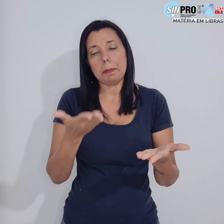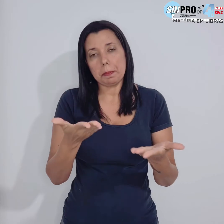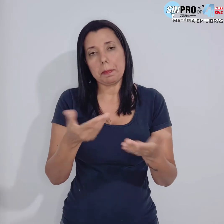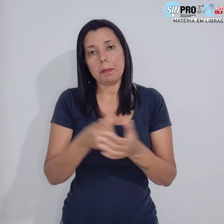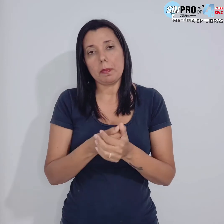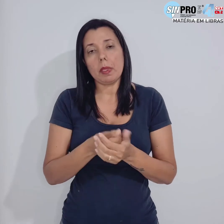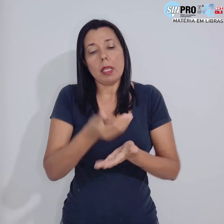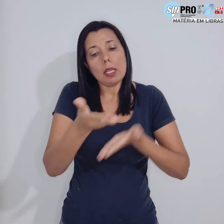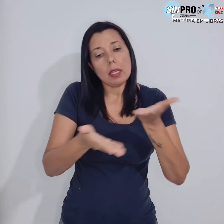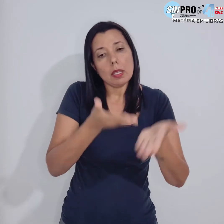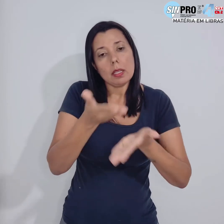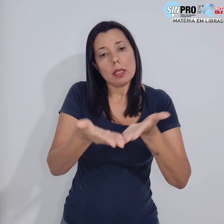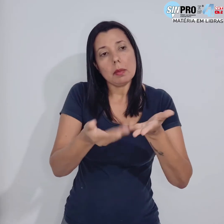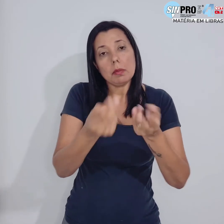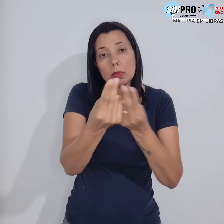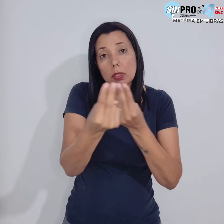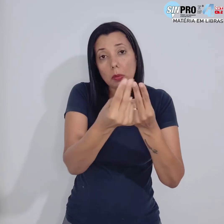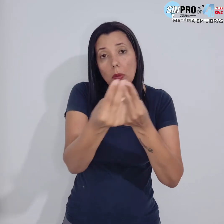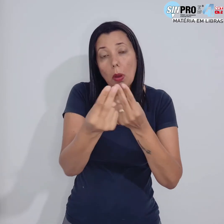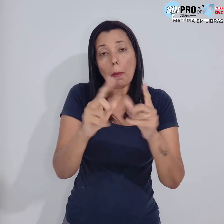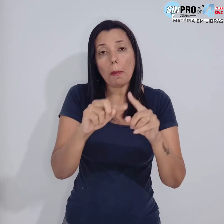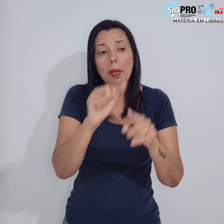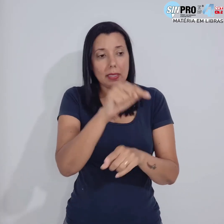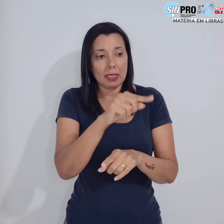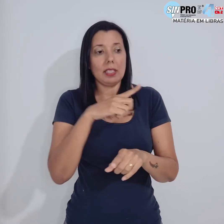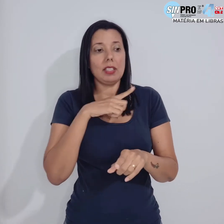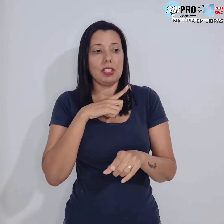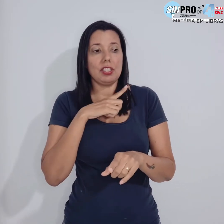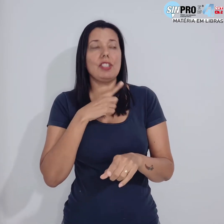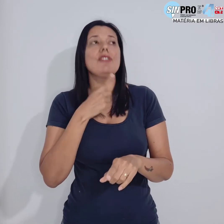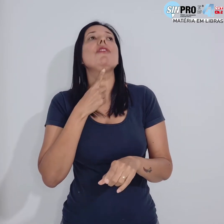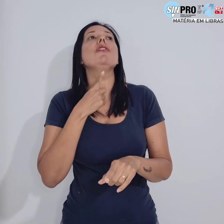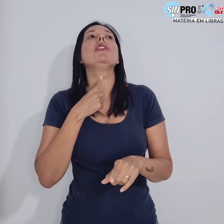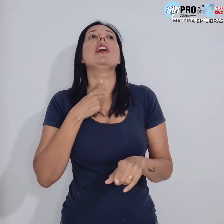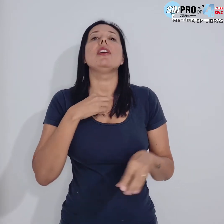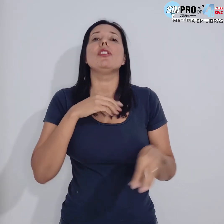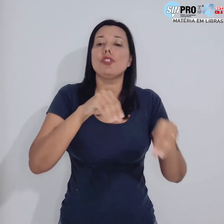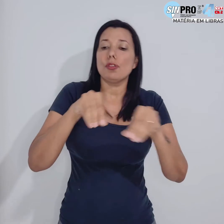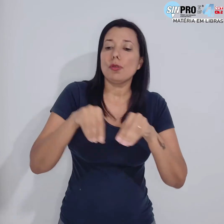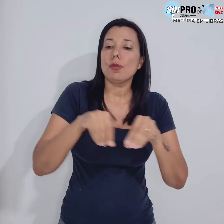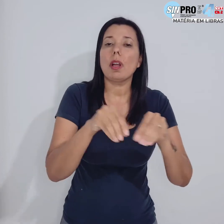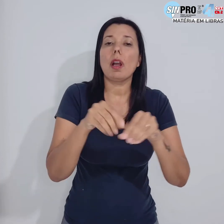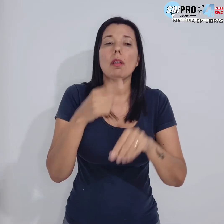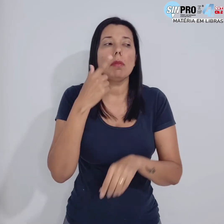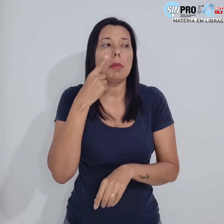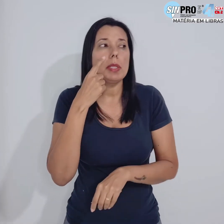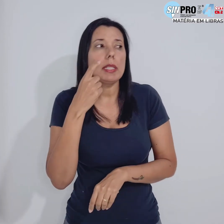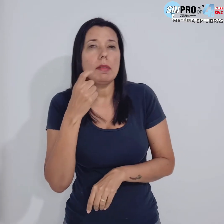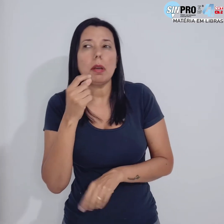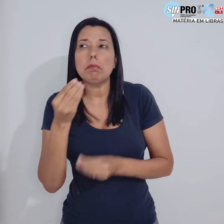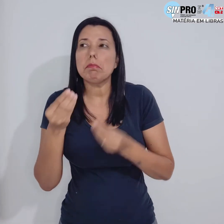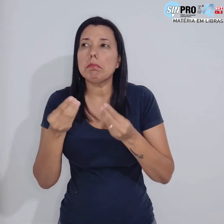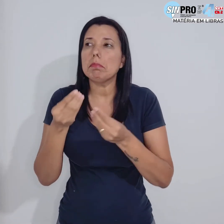que quando a gente fala de terra e território, em todos os sentidos que essa palavra tem, para nós,